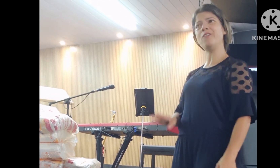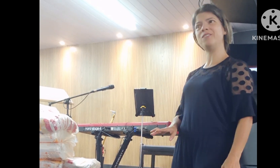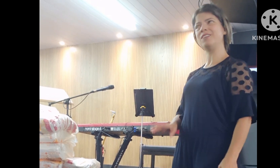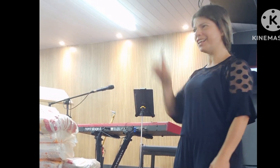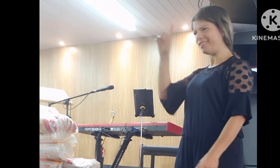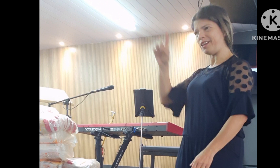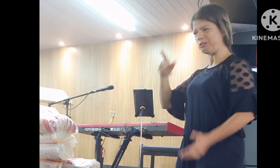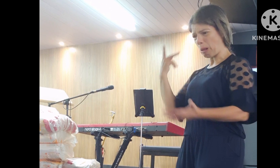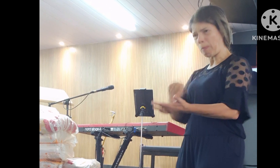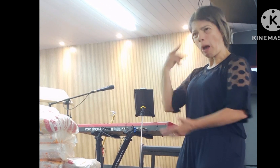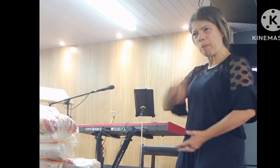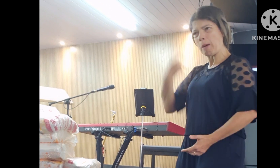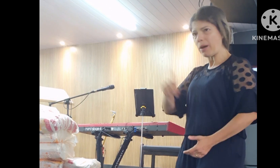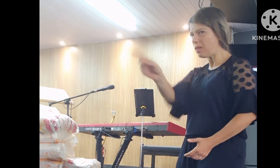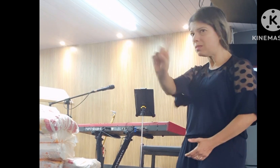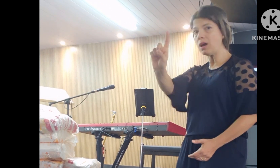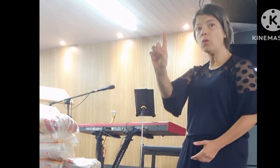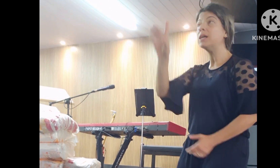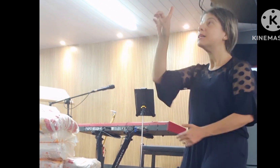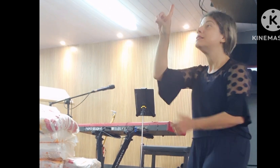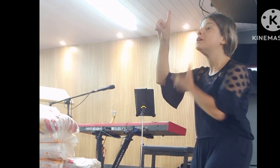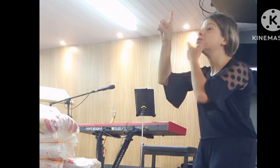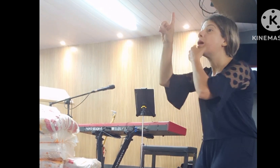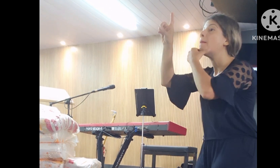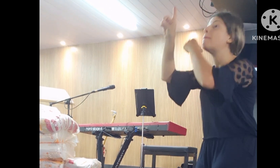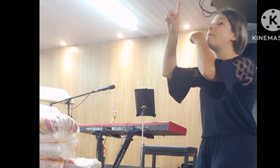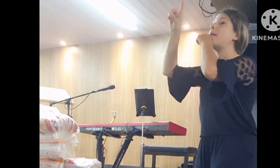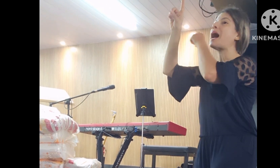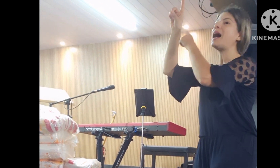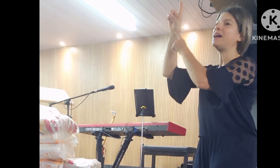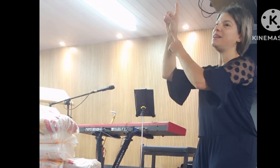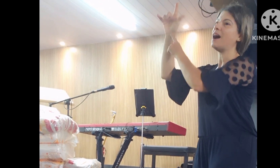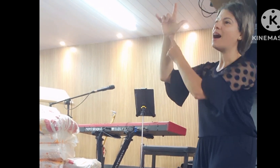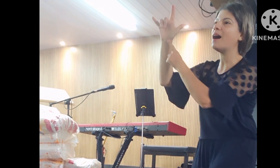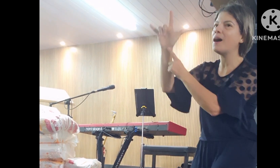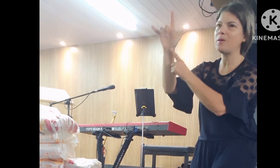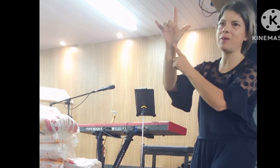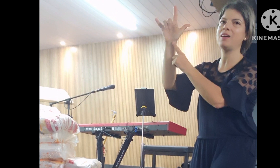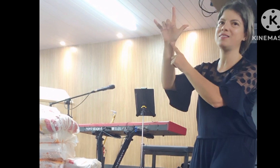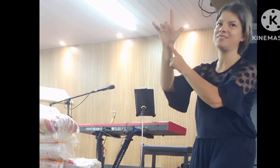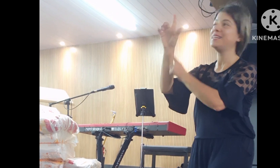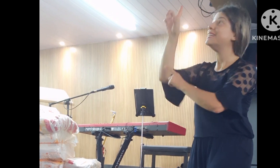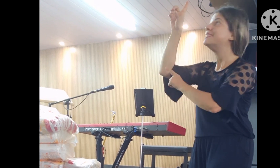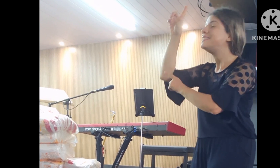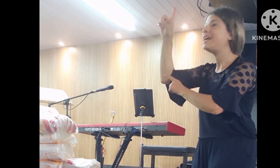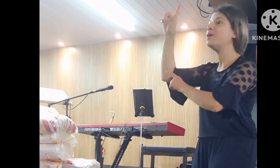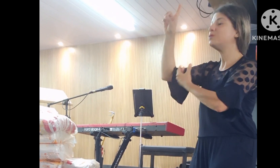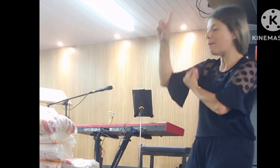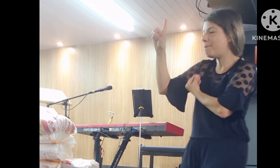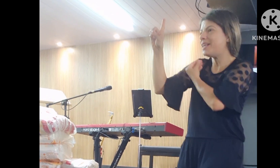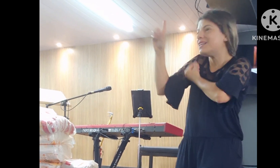Eu descobri que eu tenho um Deus Pai, um Deus que ama, um Deus que está presente.